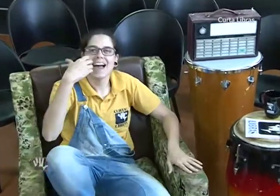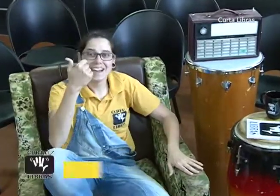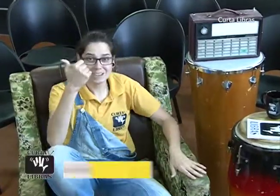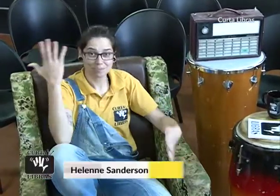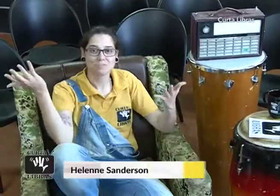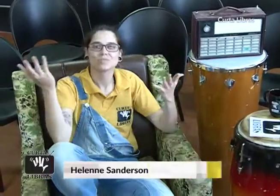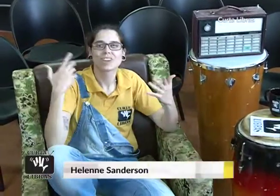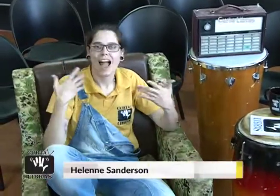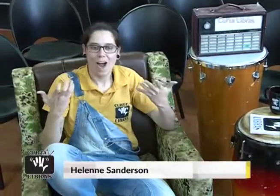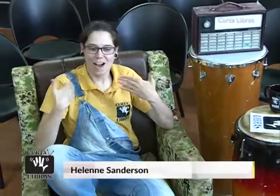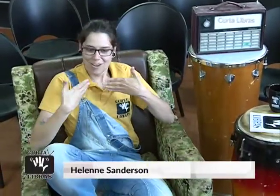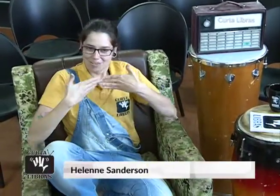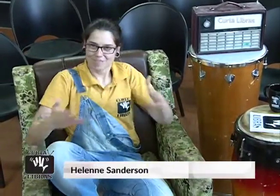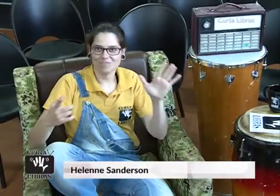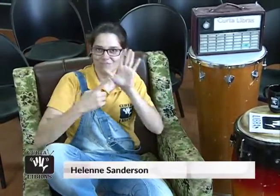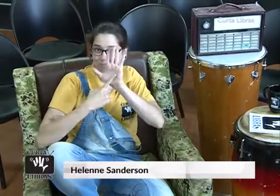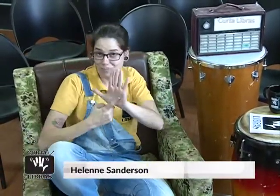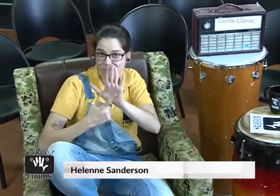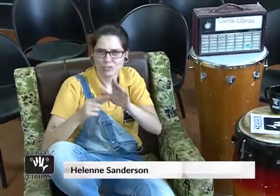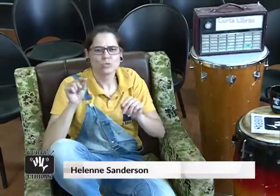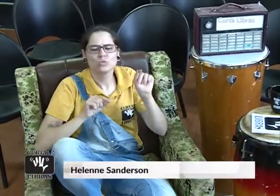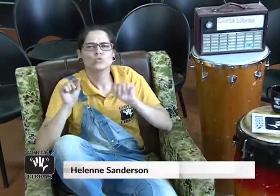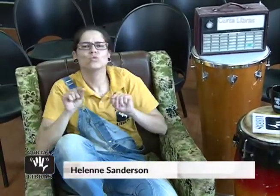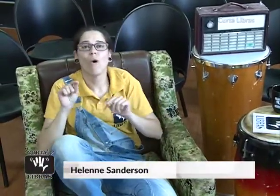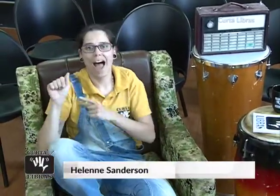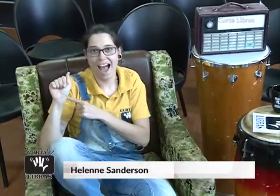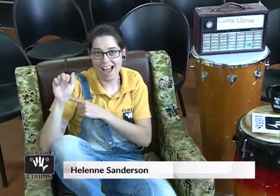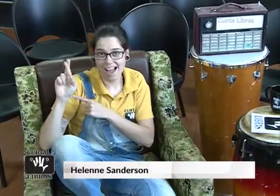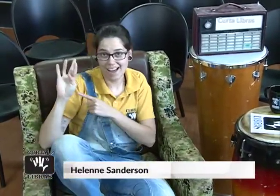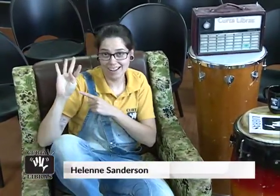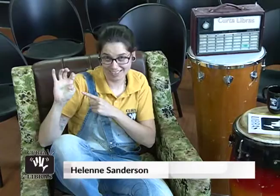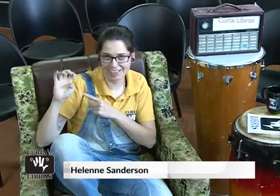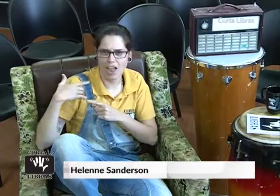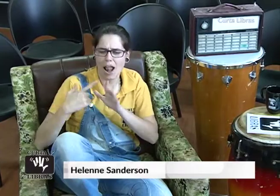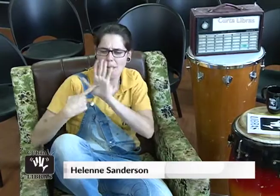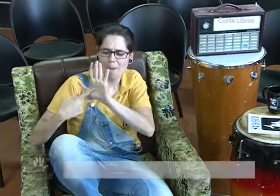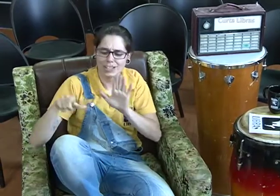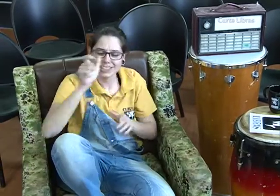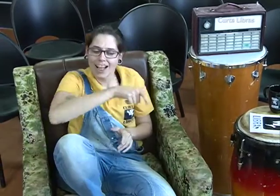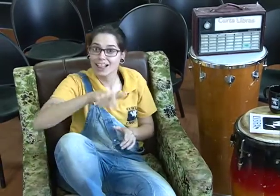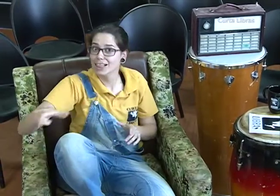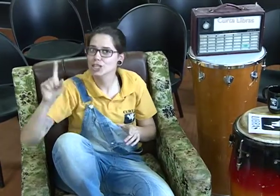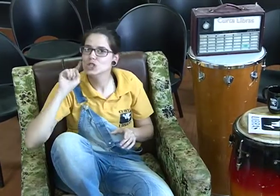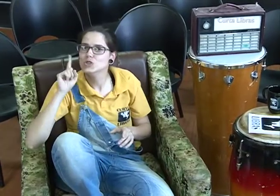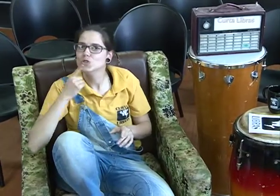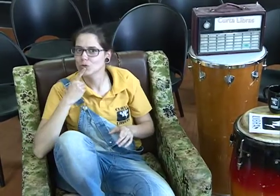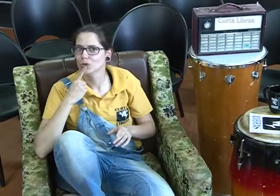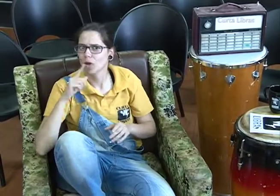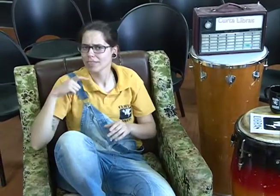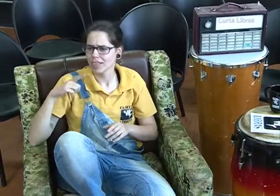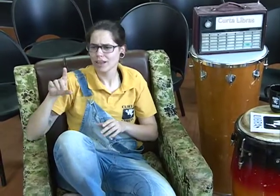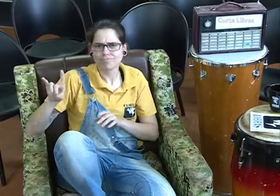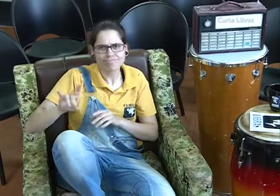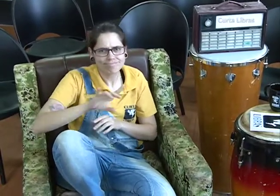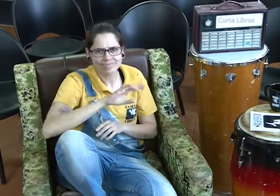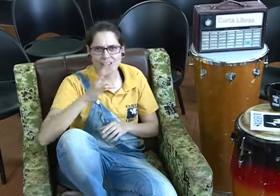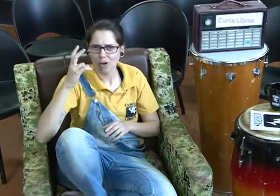Dando abertura ao programa, vamos falar sobre arte e eu vou apresentar algumas pessoas surdas e a produção cultural relacionada à